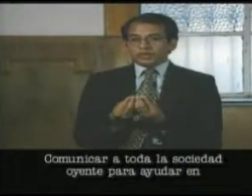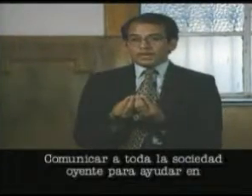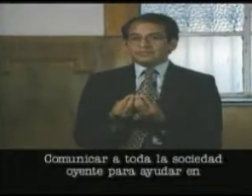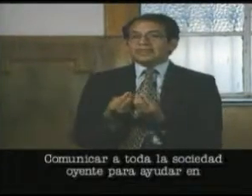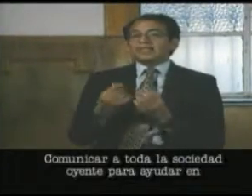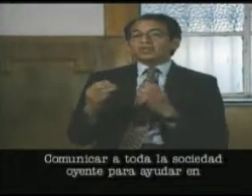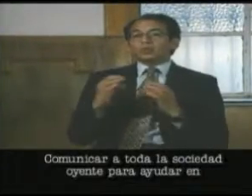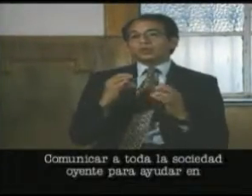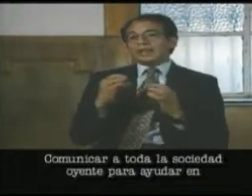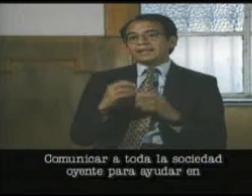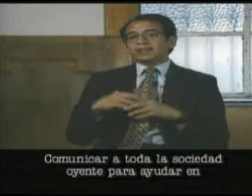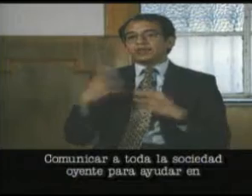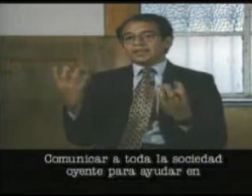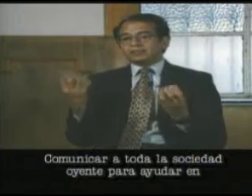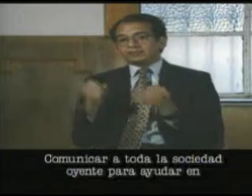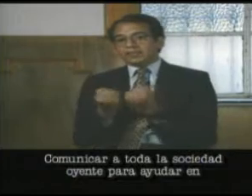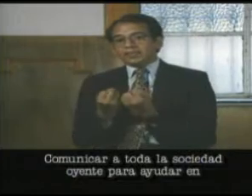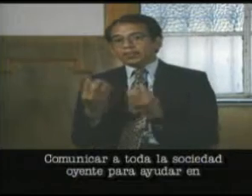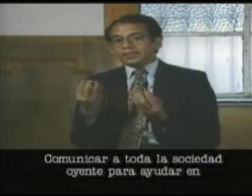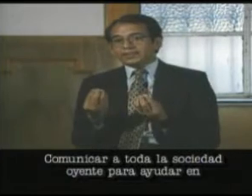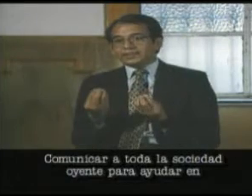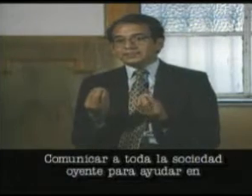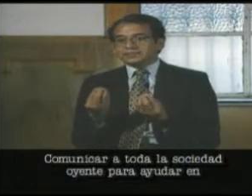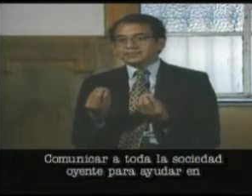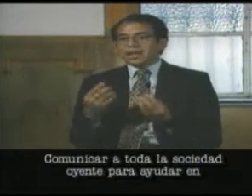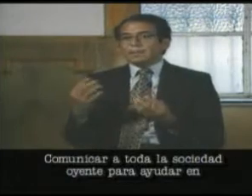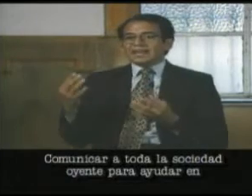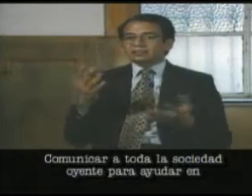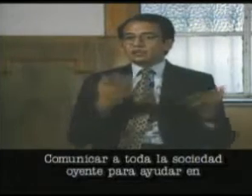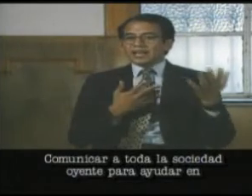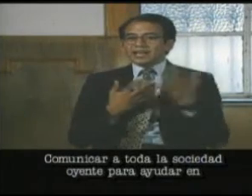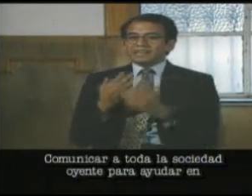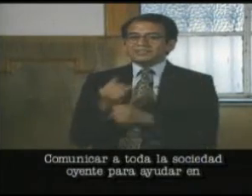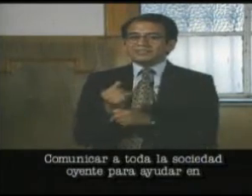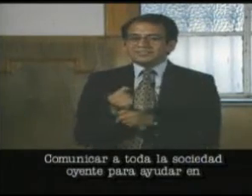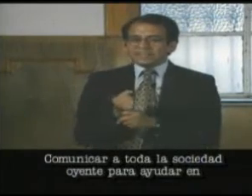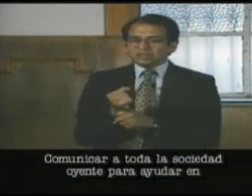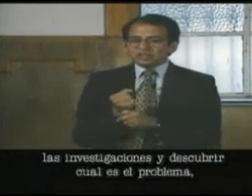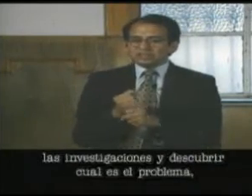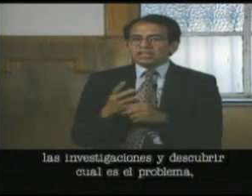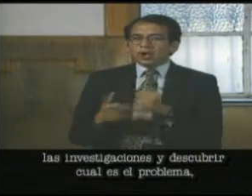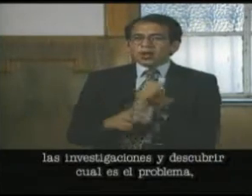comunidad toda y comunicar a toda la sociedad oyente para ayudar a las